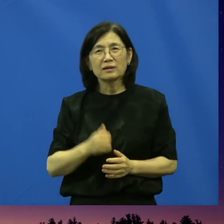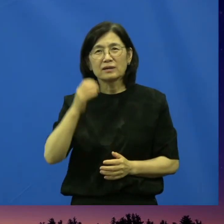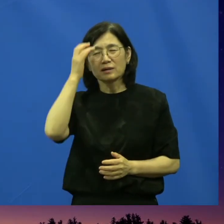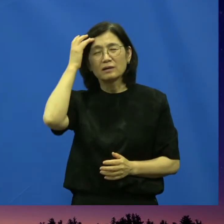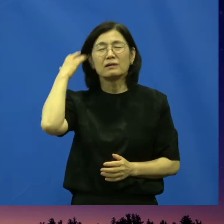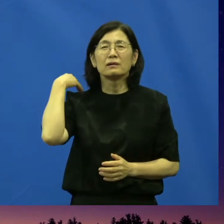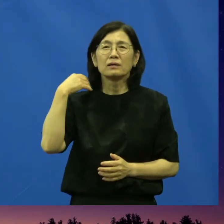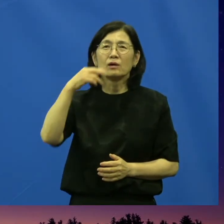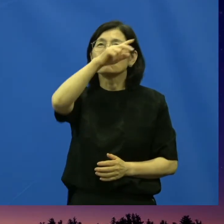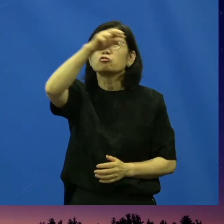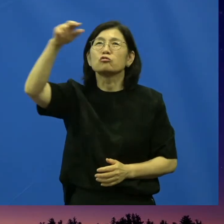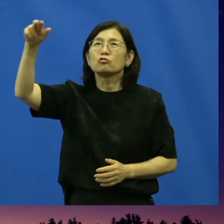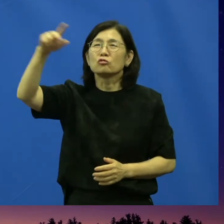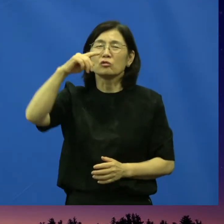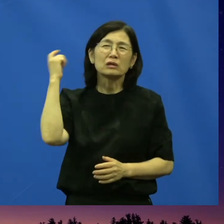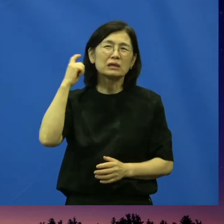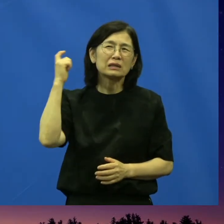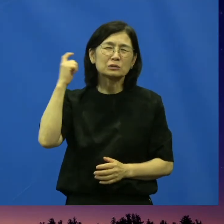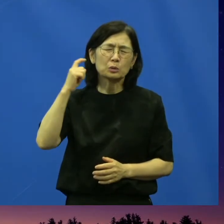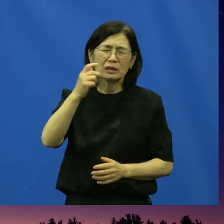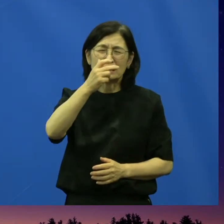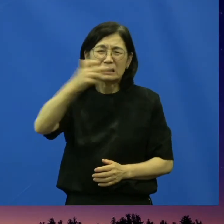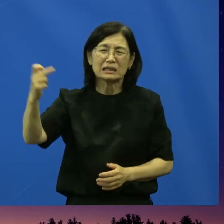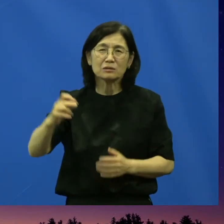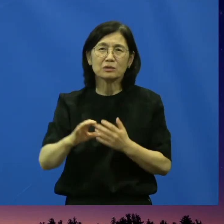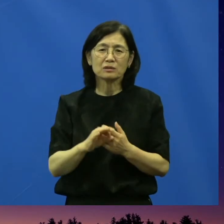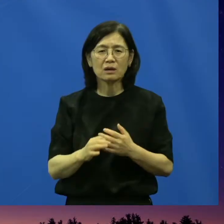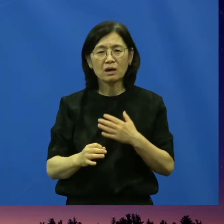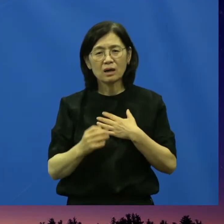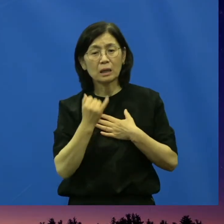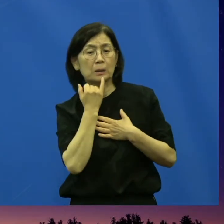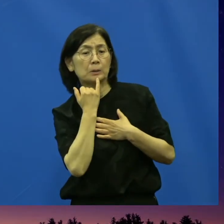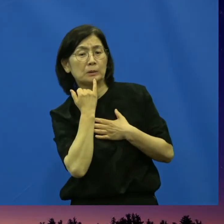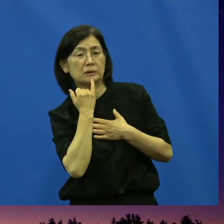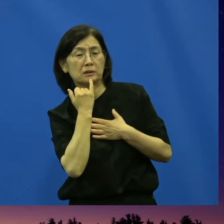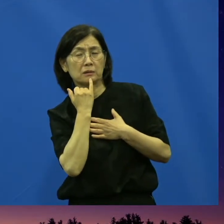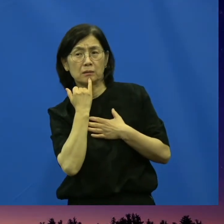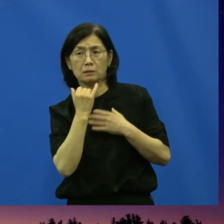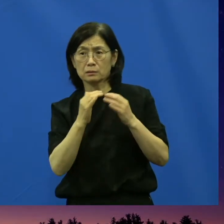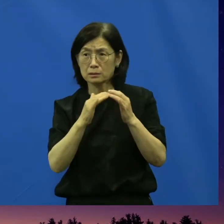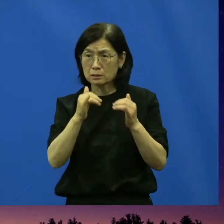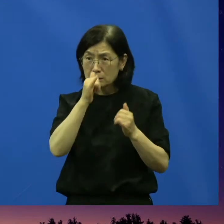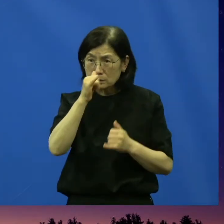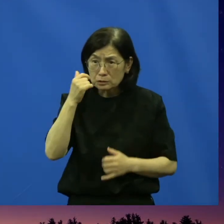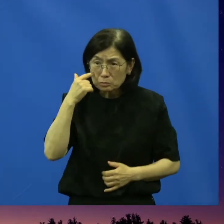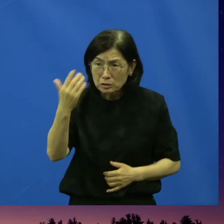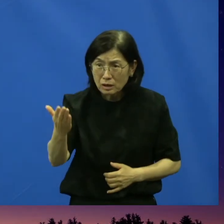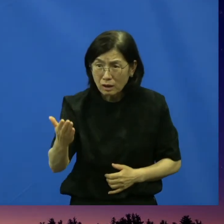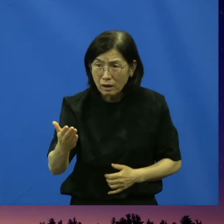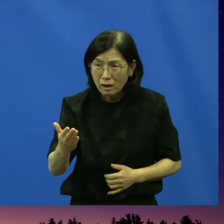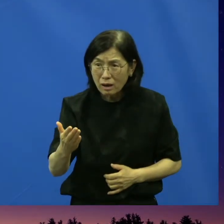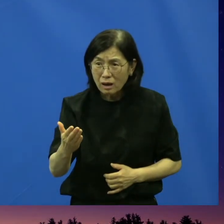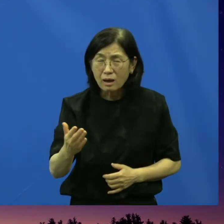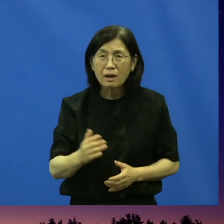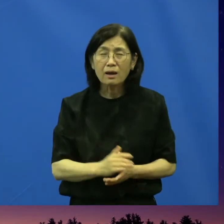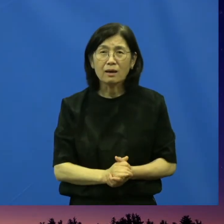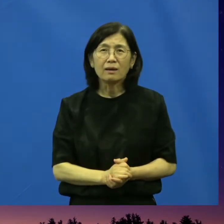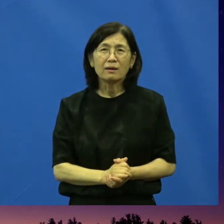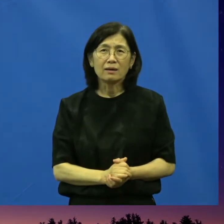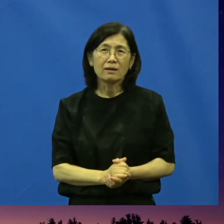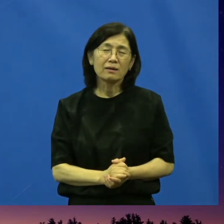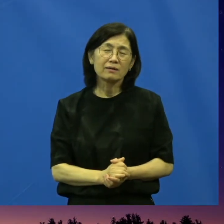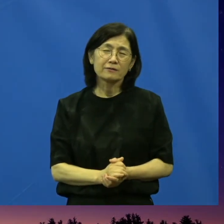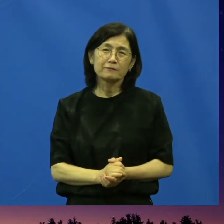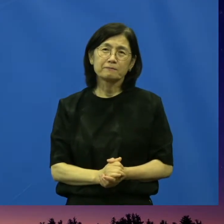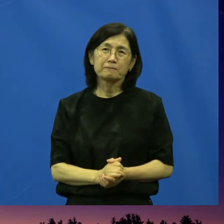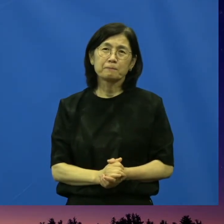뭐였어요. 그럴 수 없죠, 그죠? 그러니까 굉장히 이게 우리 이 삶을 각박하게